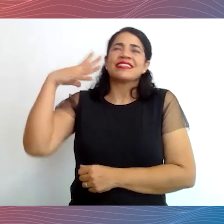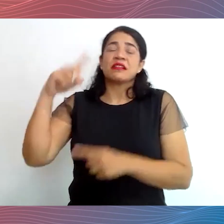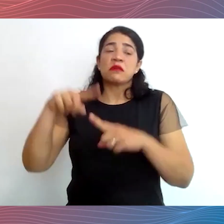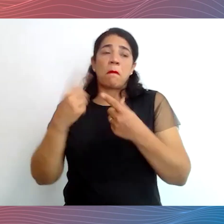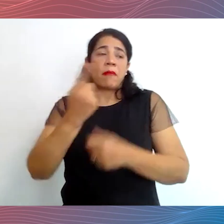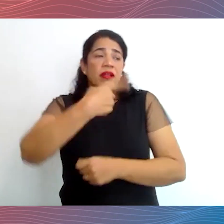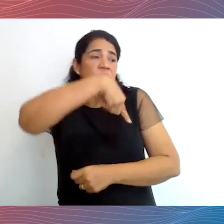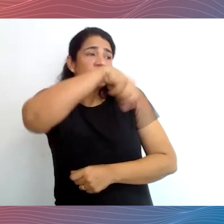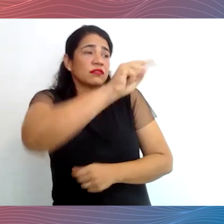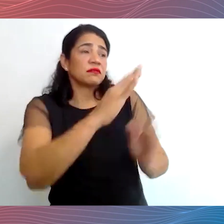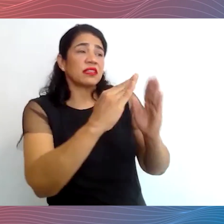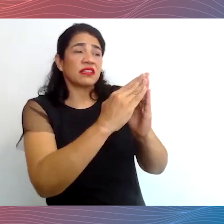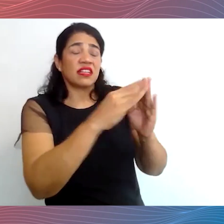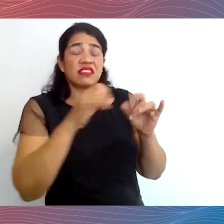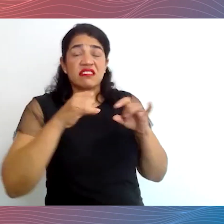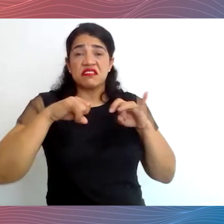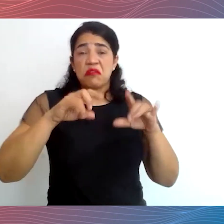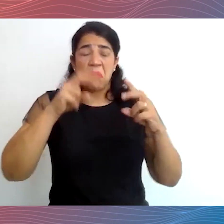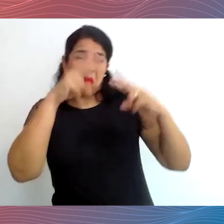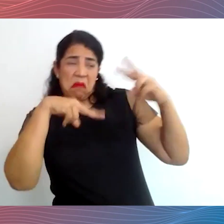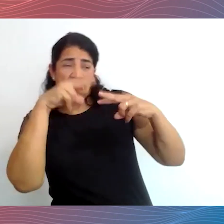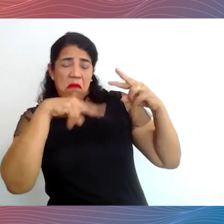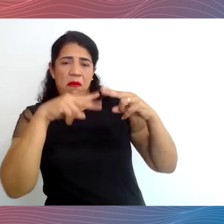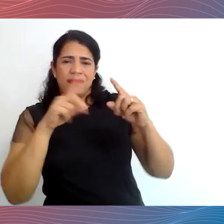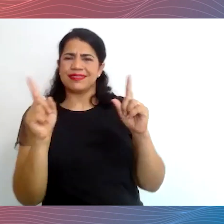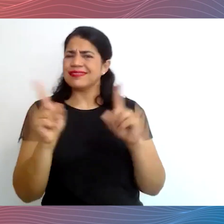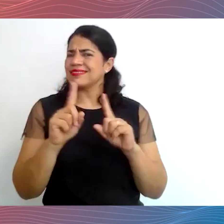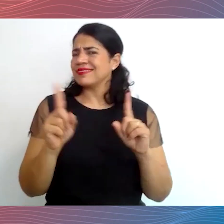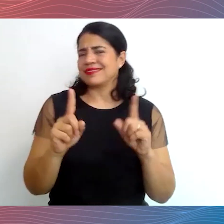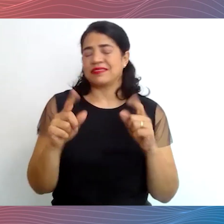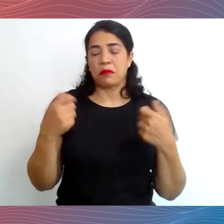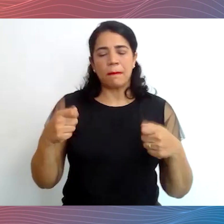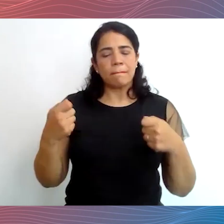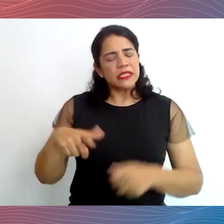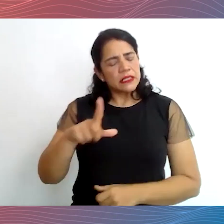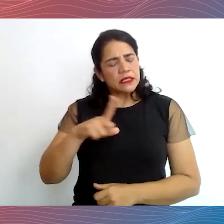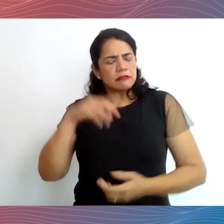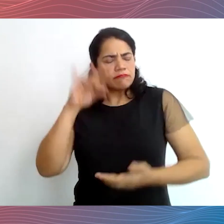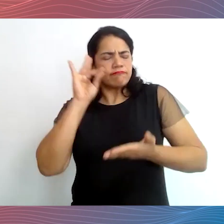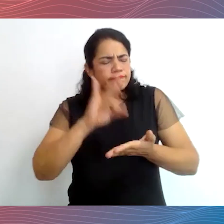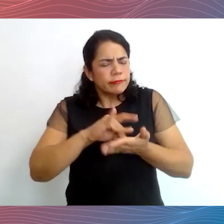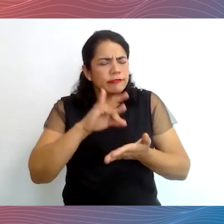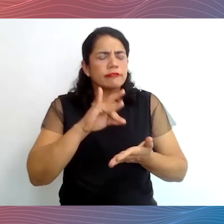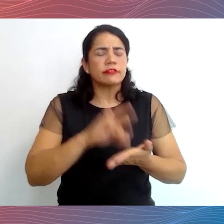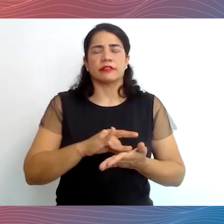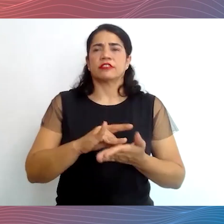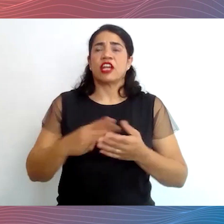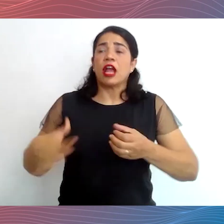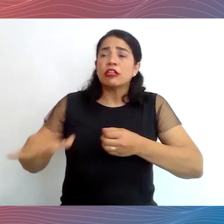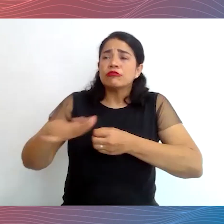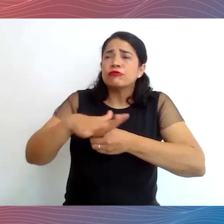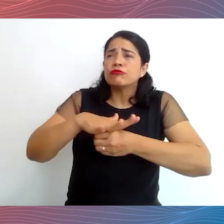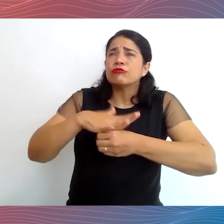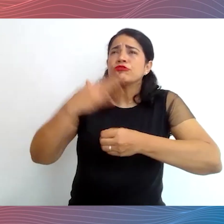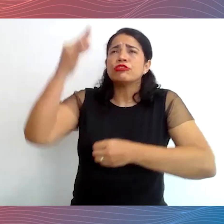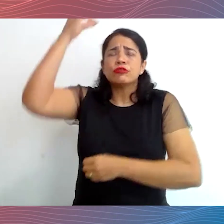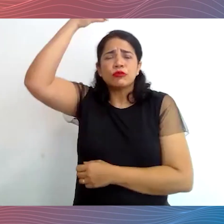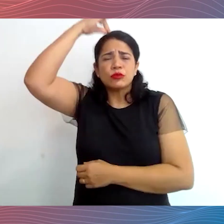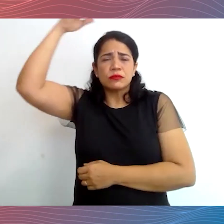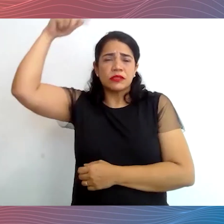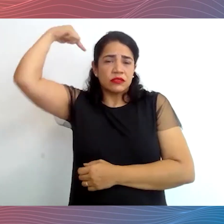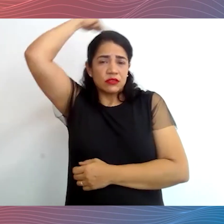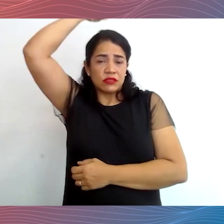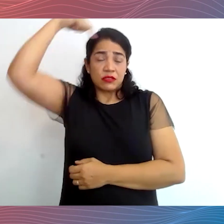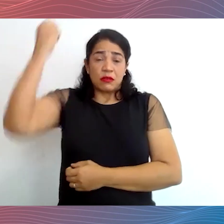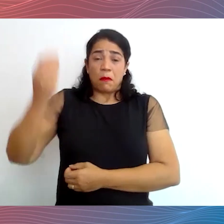O encher-se do Espírito é para a vida conjugal. E hoje eu vou falar do encher-se do Espírito é para a vida humana, em